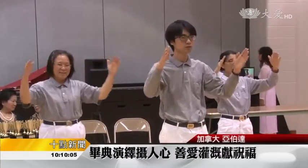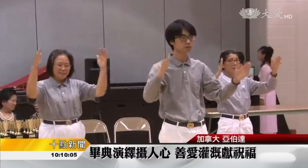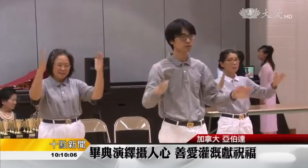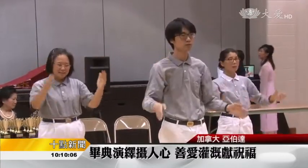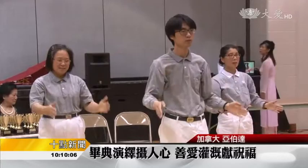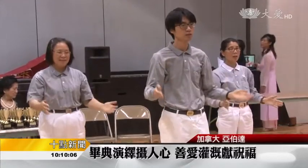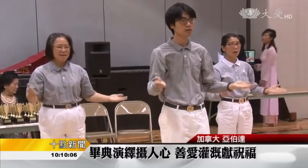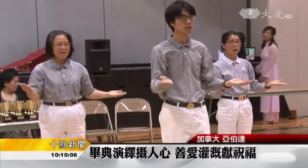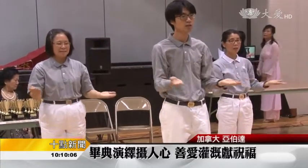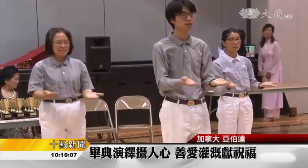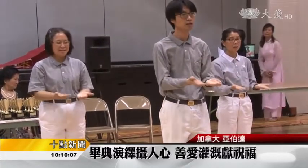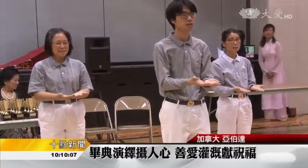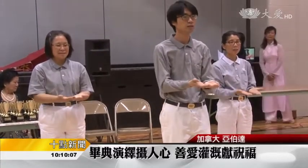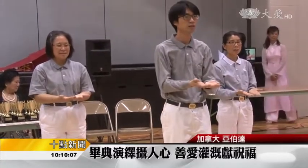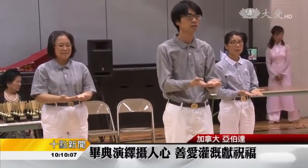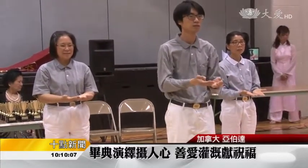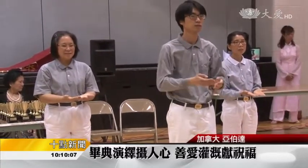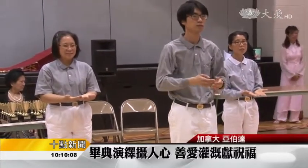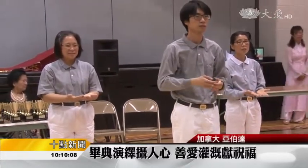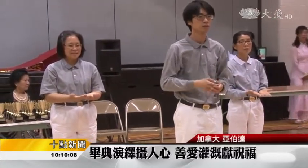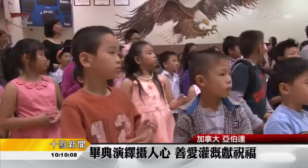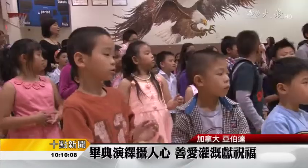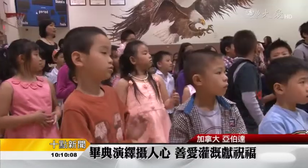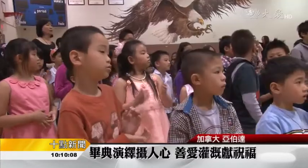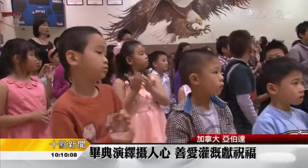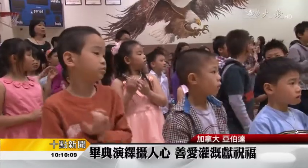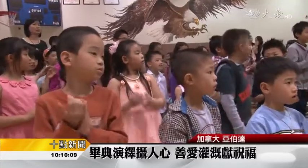毕业季结业典礼，职工手语演绎，带动全场